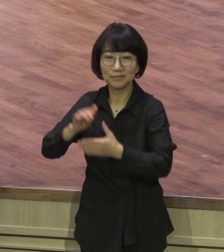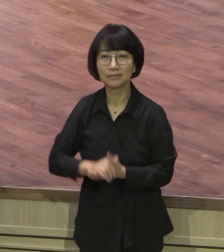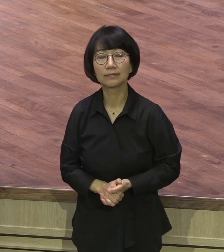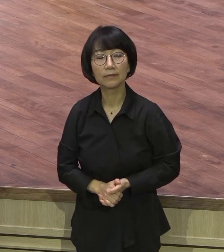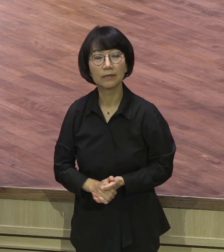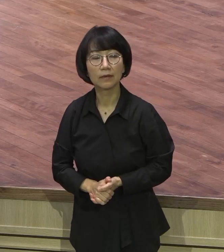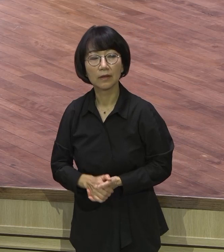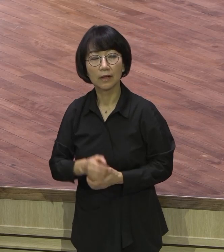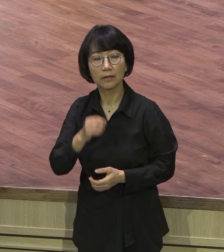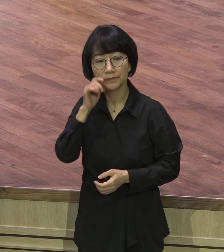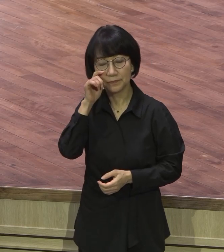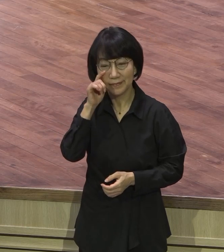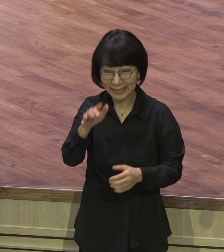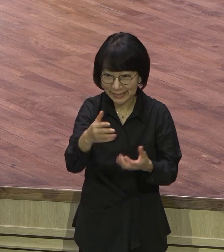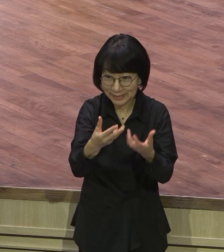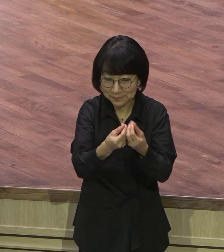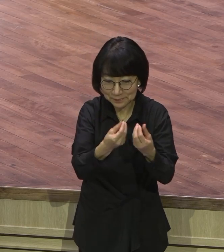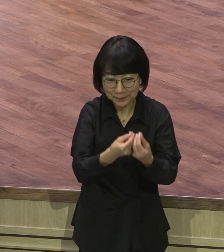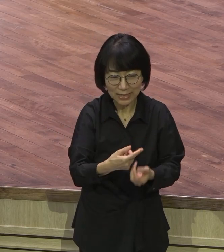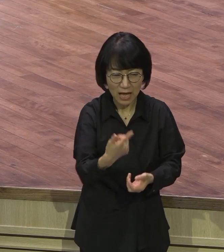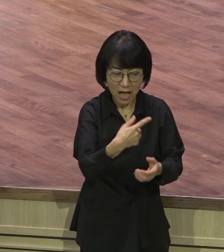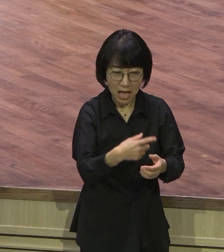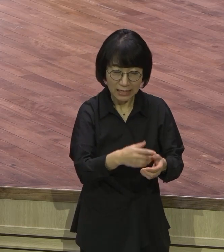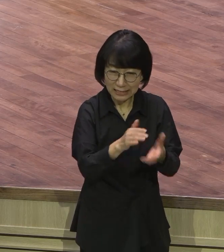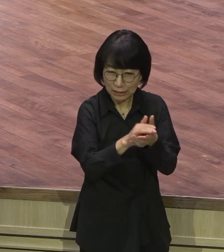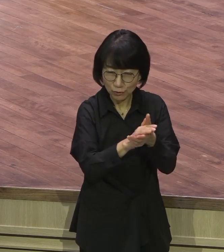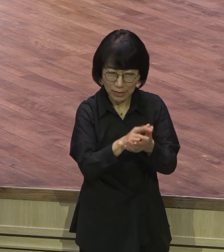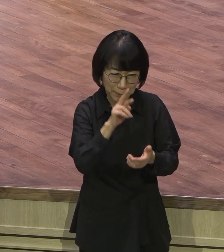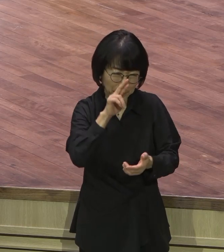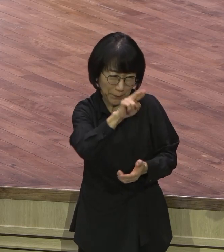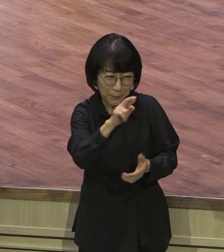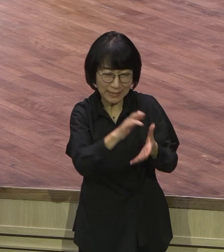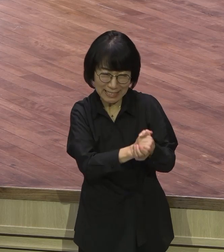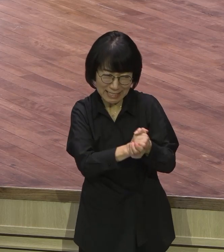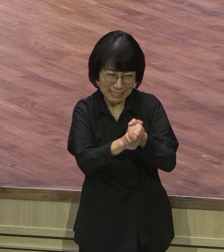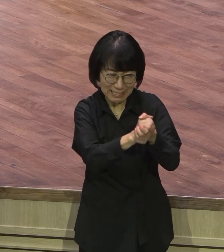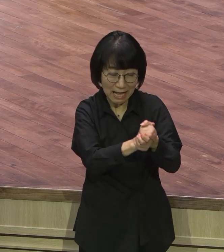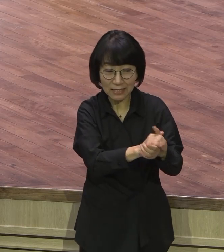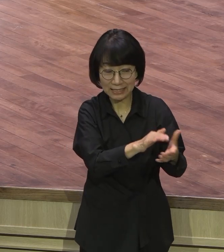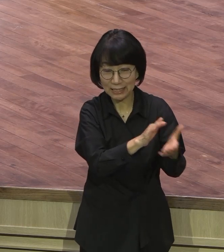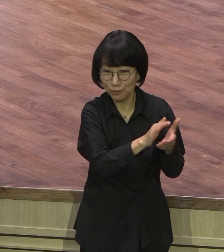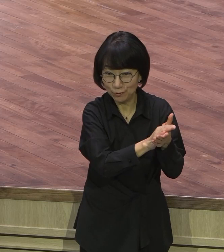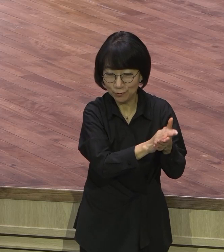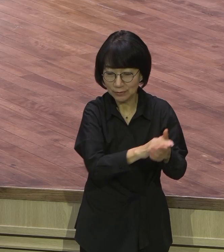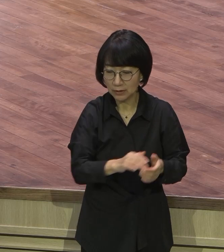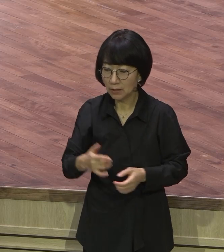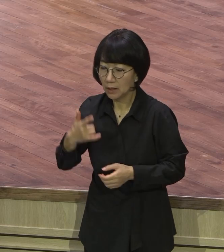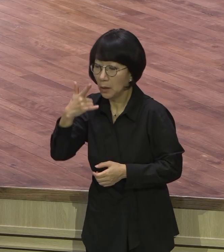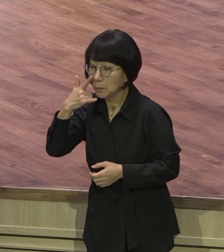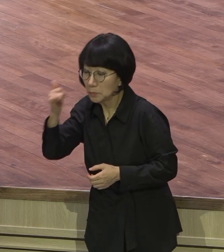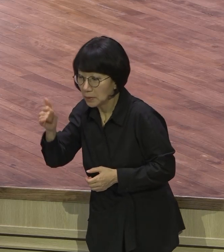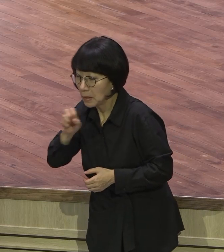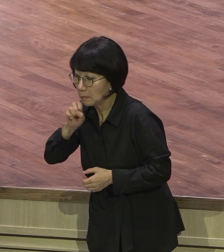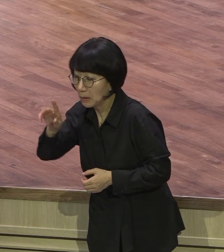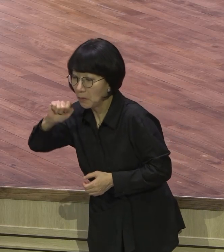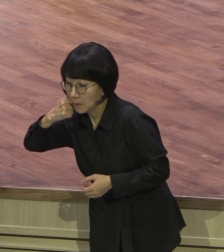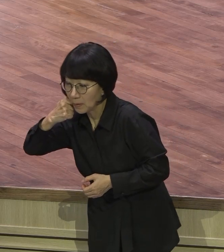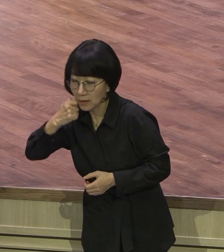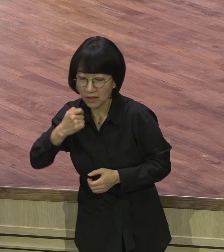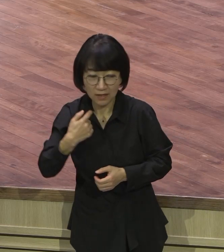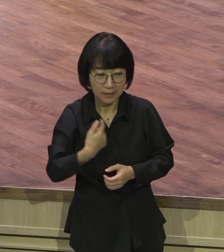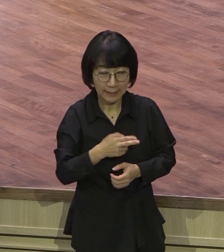부모에게 말하지 않은 것까지 다 이야기하잖아요 친구 사이는 그 정도로 친구라 말하는 그런